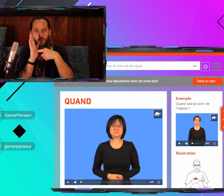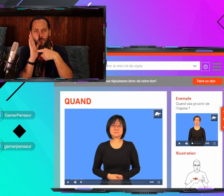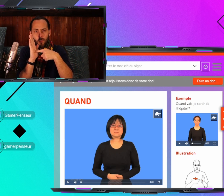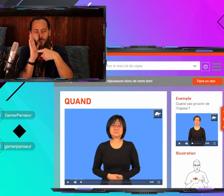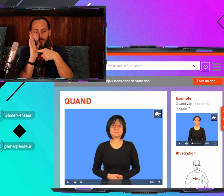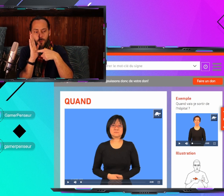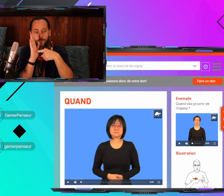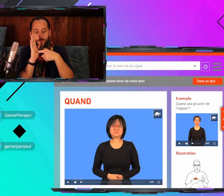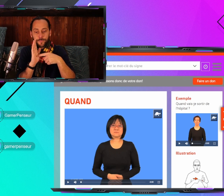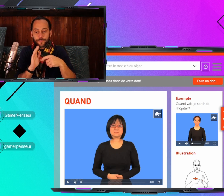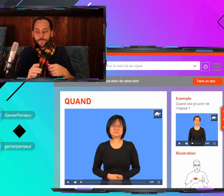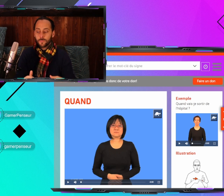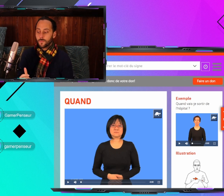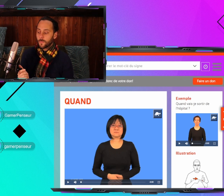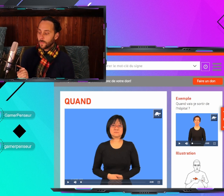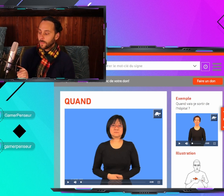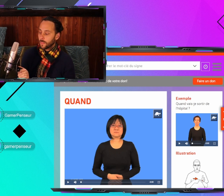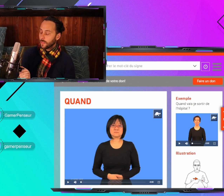Quand?